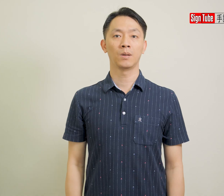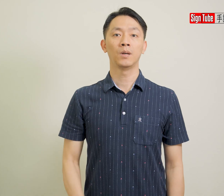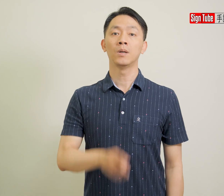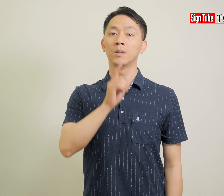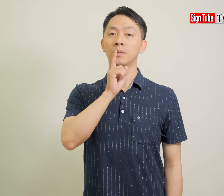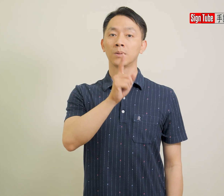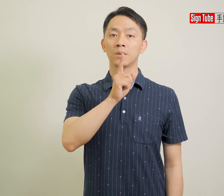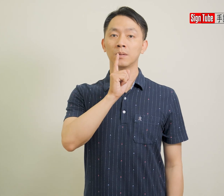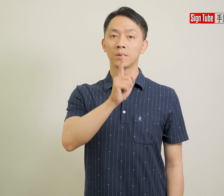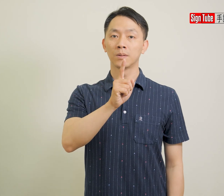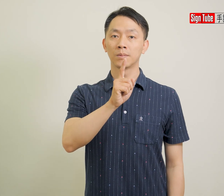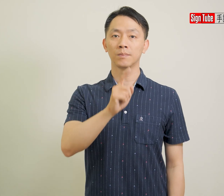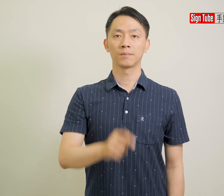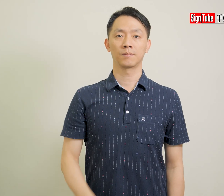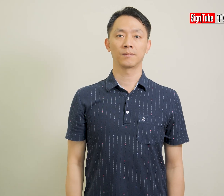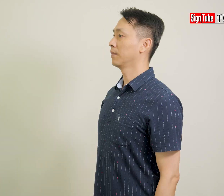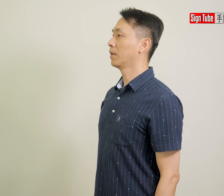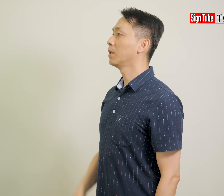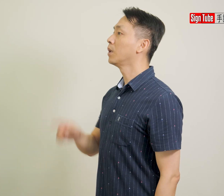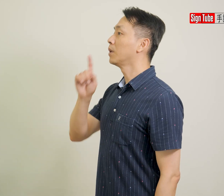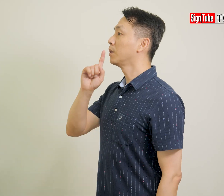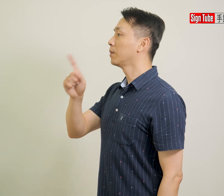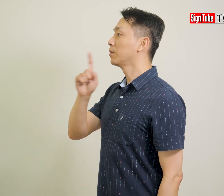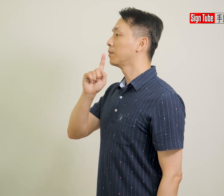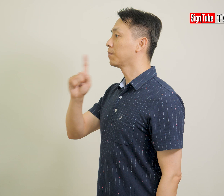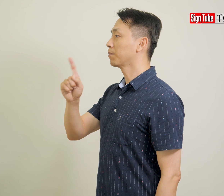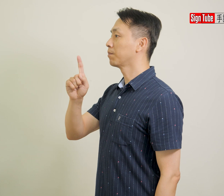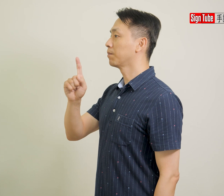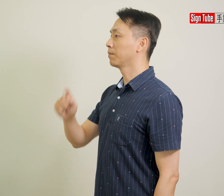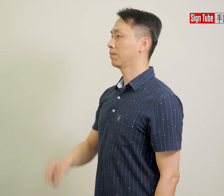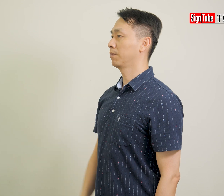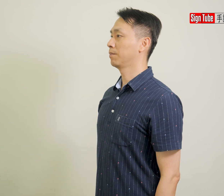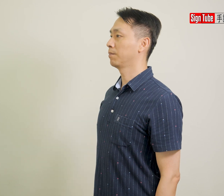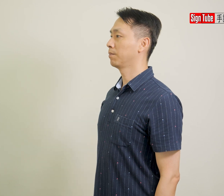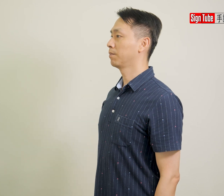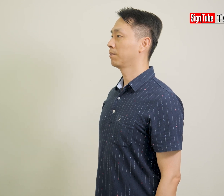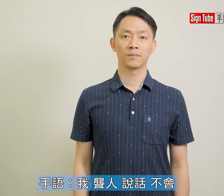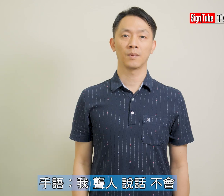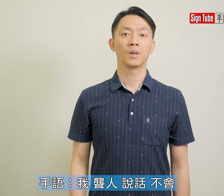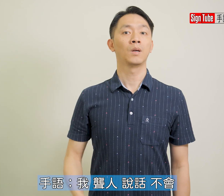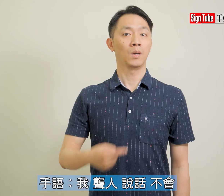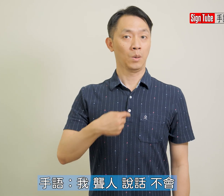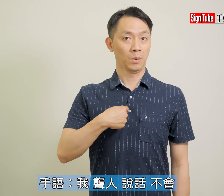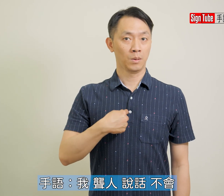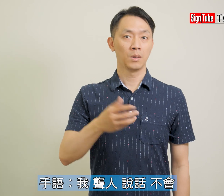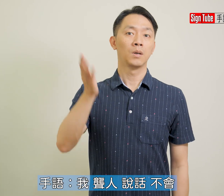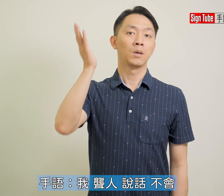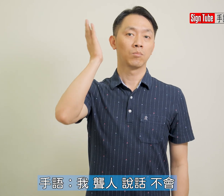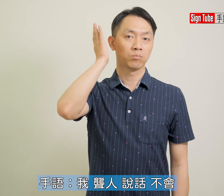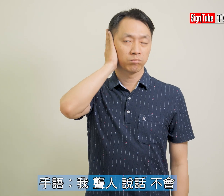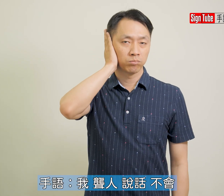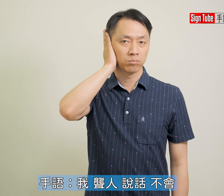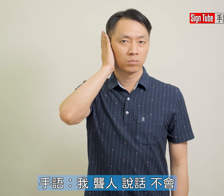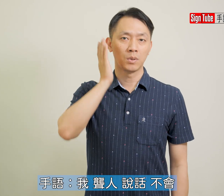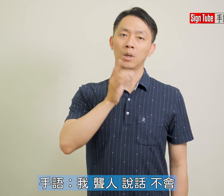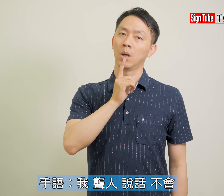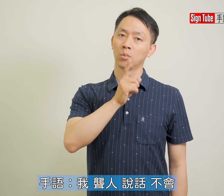说话。食指伸直在嘴巴前方前后动。手语笔法，